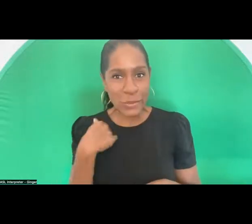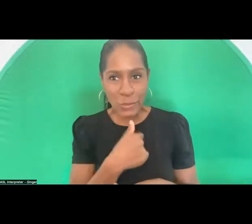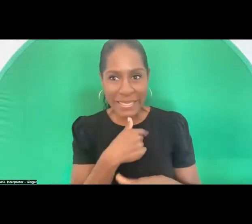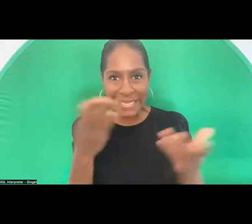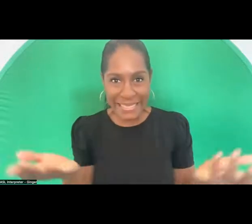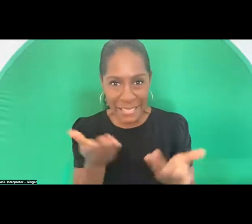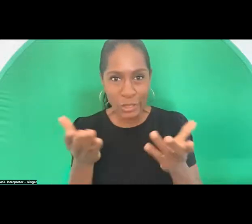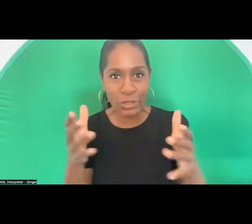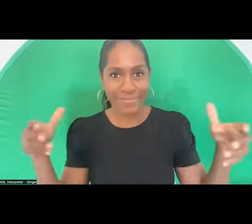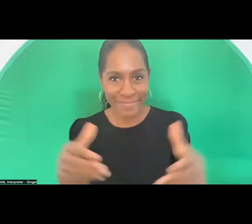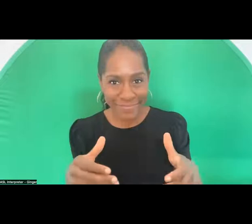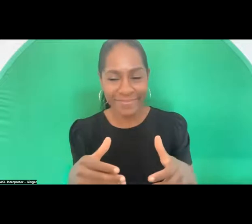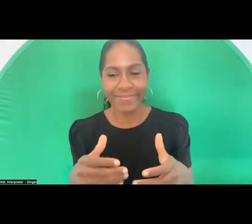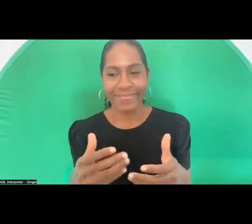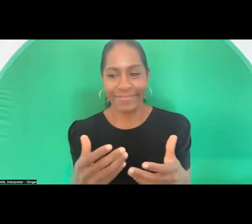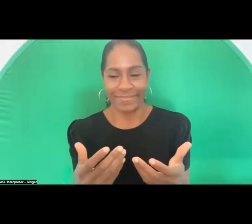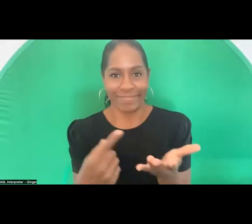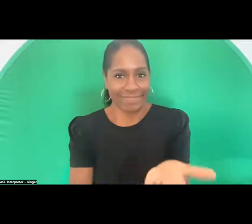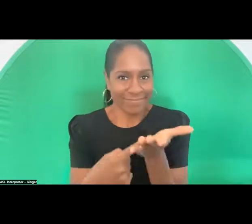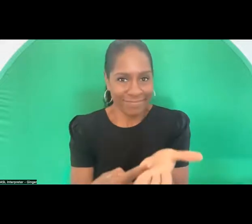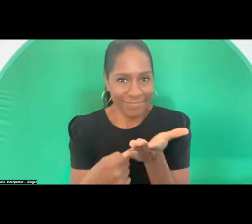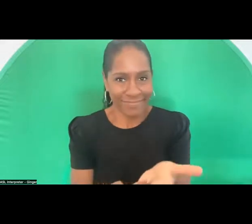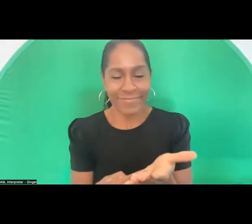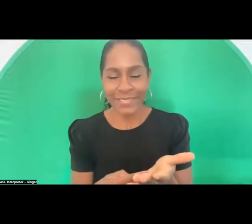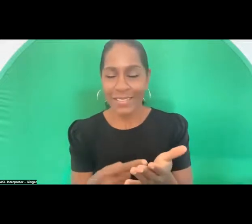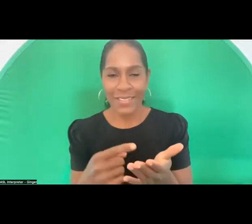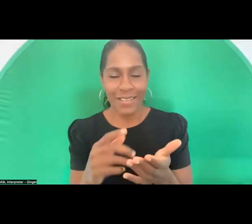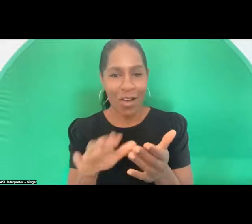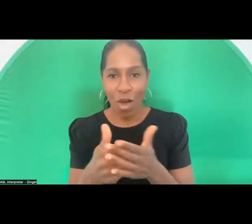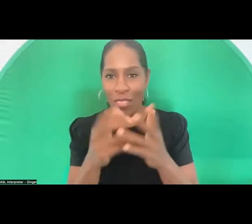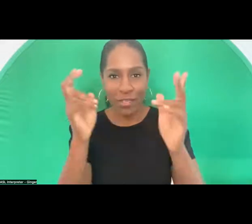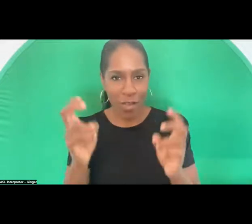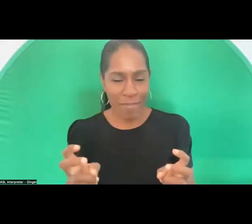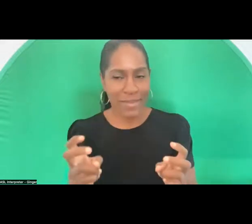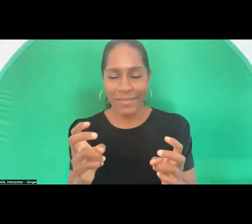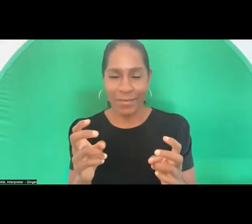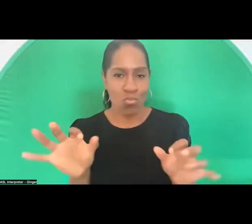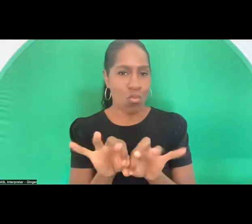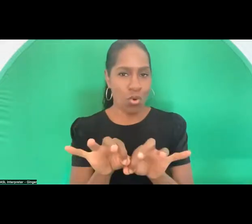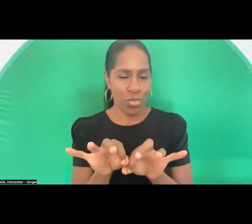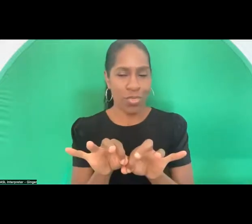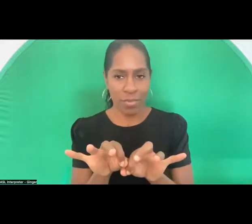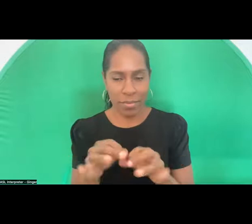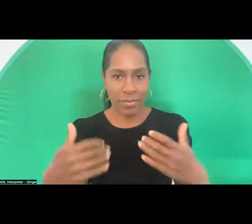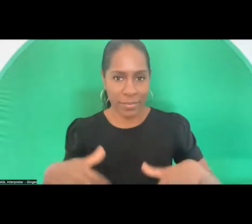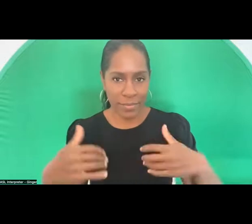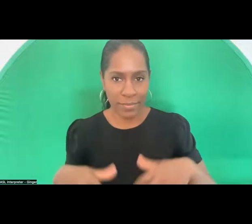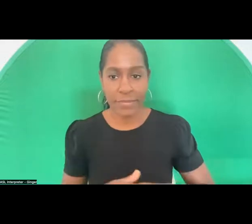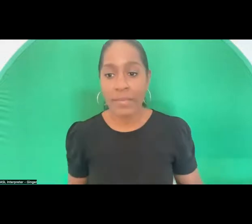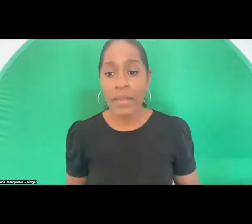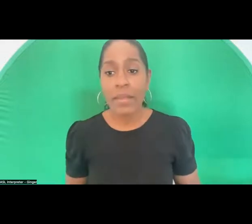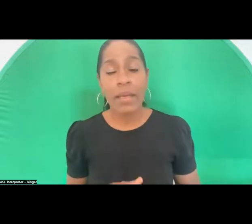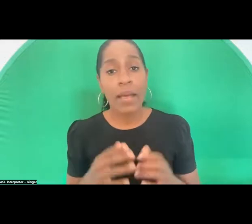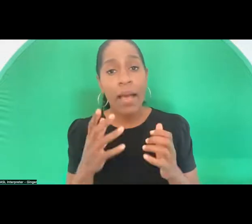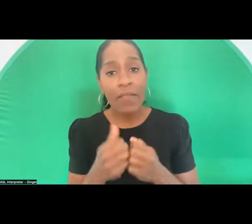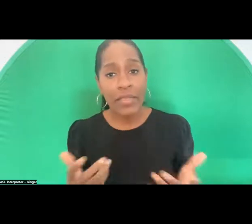y por eso estamos aquí Esto hace que estos temas valgan la pena de